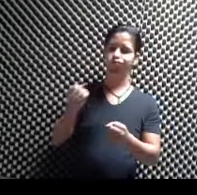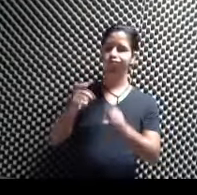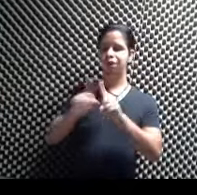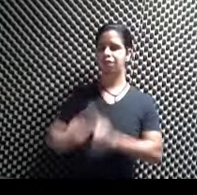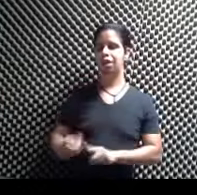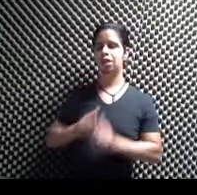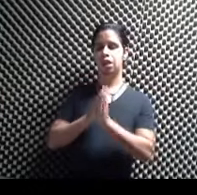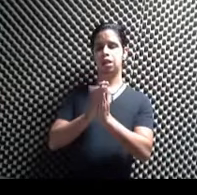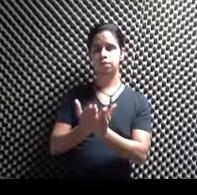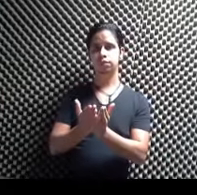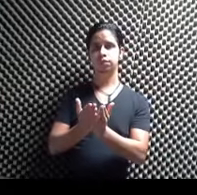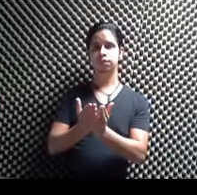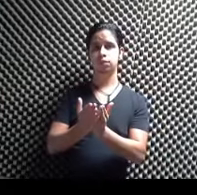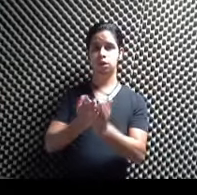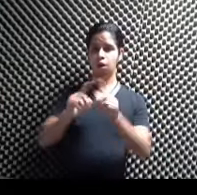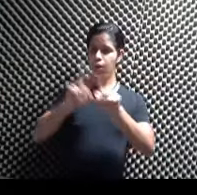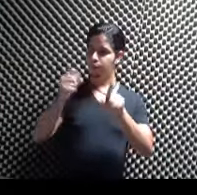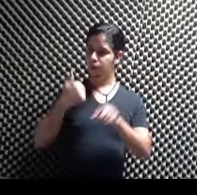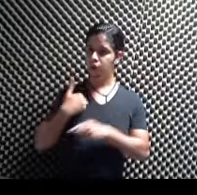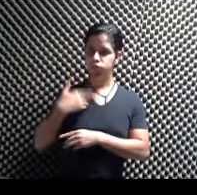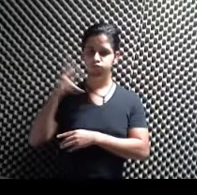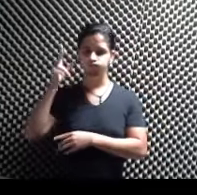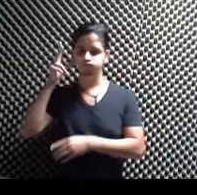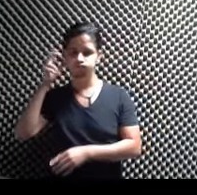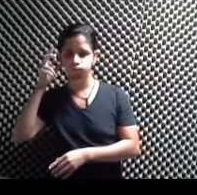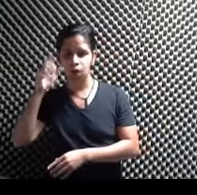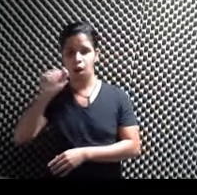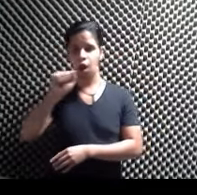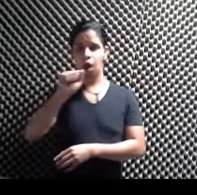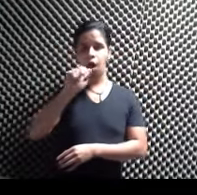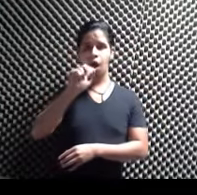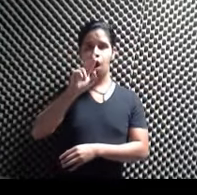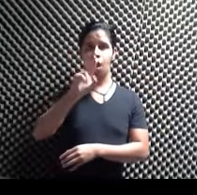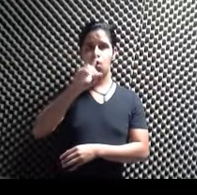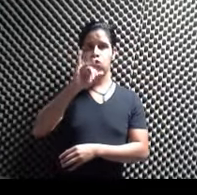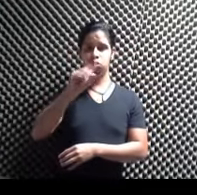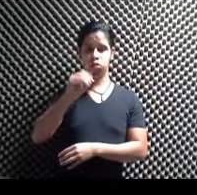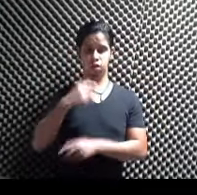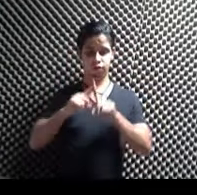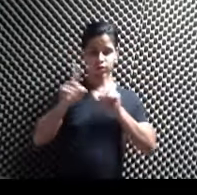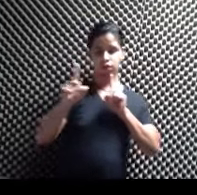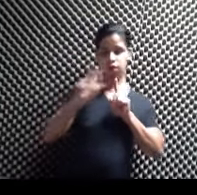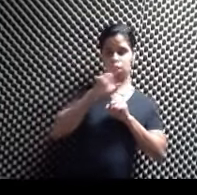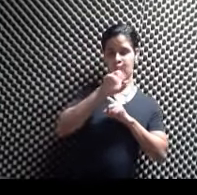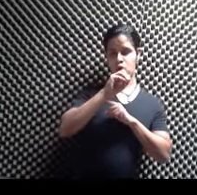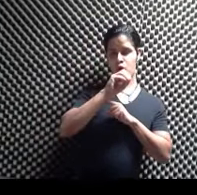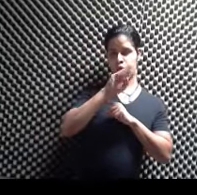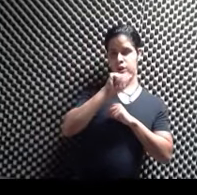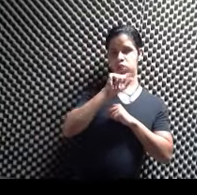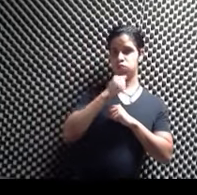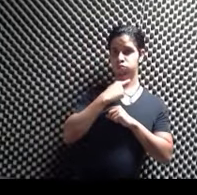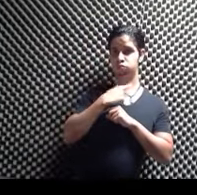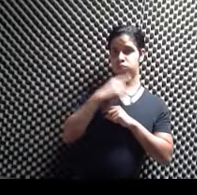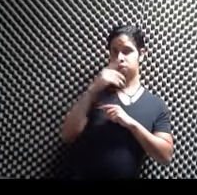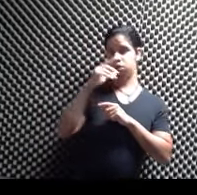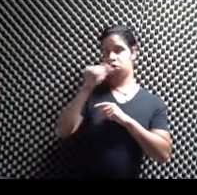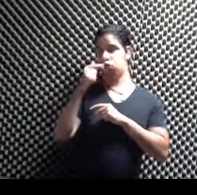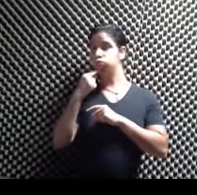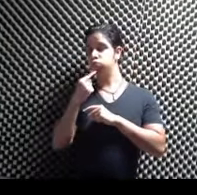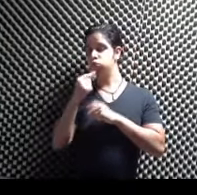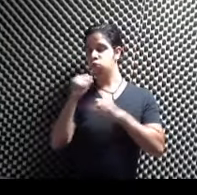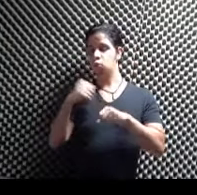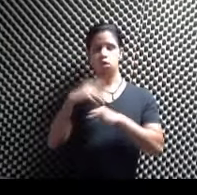en este caso no hay mucho audio de Don Rafael. A diferencia de Roberto y de Pedro Knight, pude escucharlos cómo hablaba, que yo creo